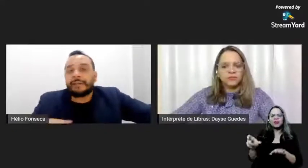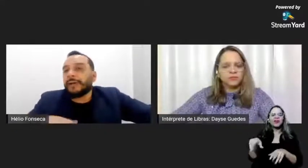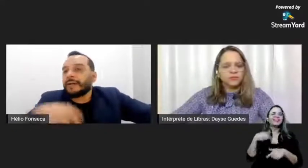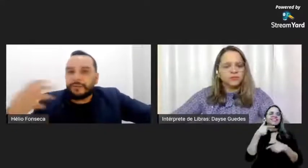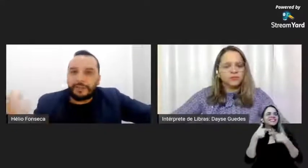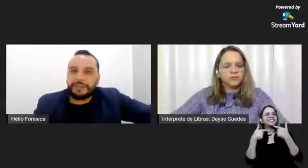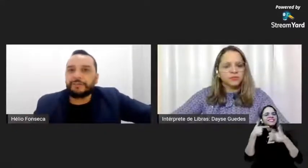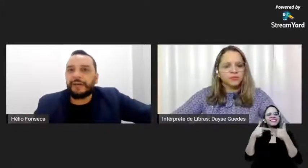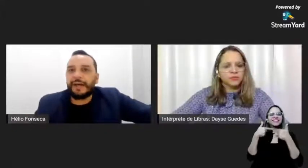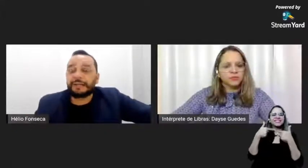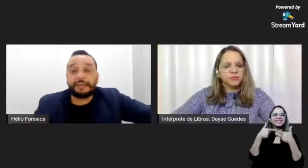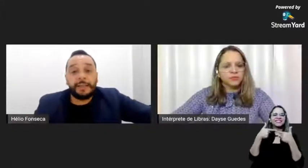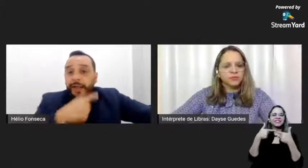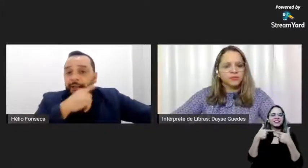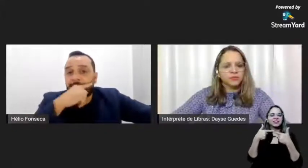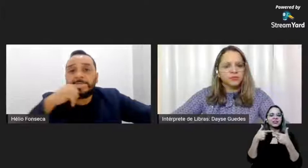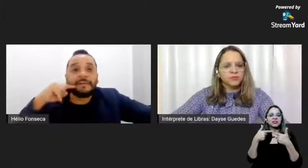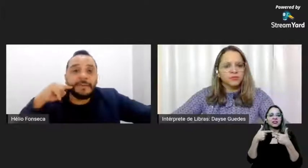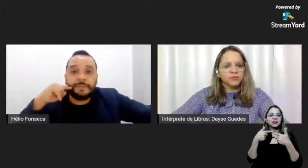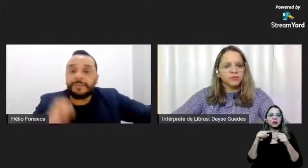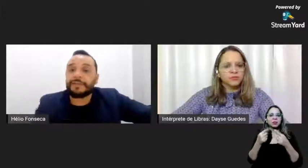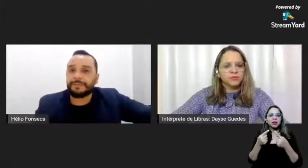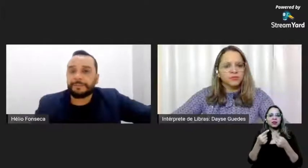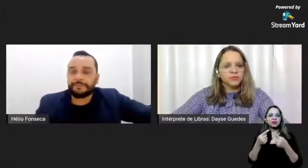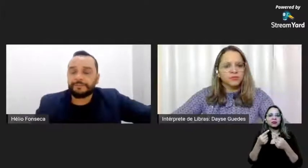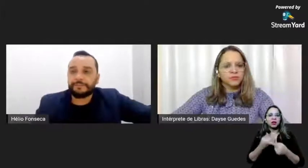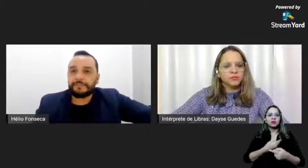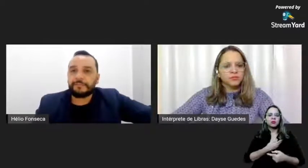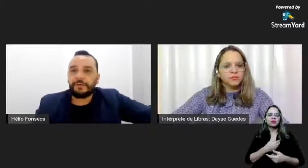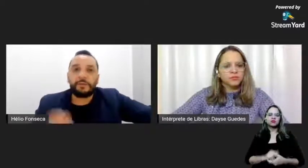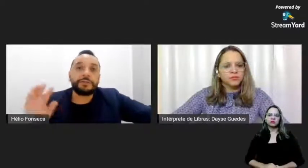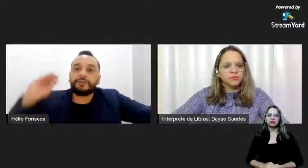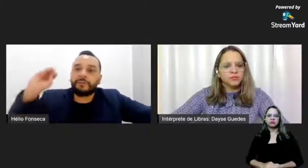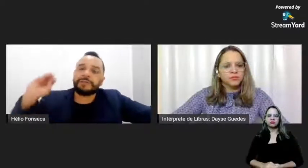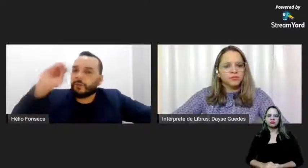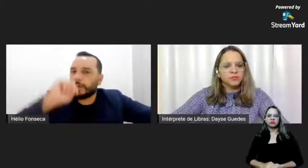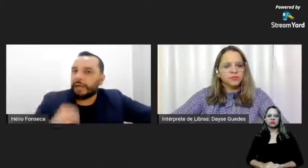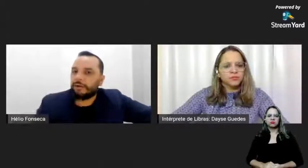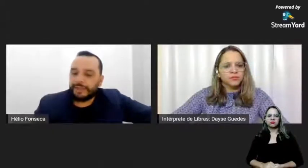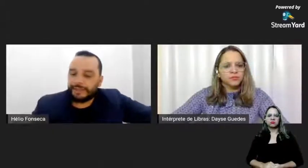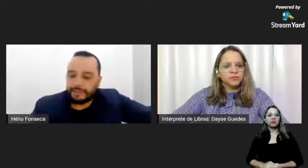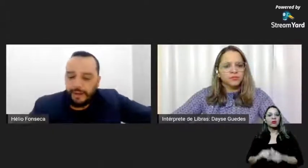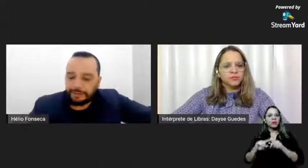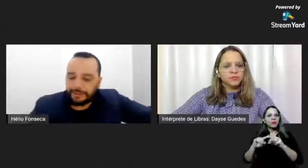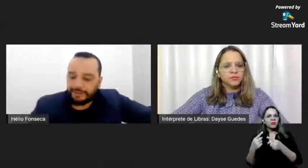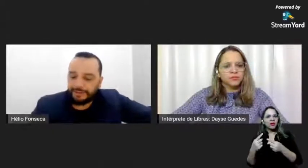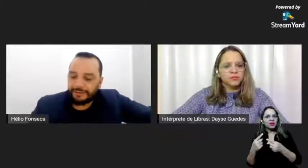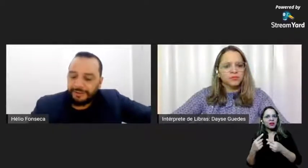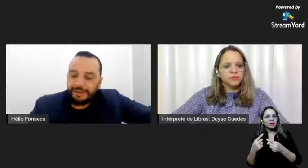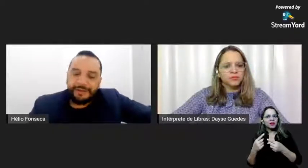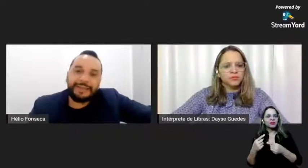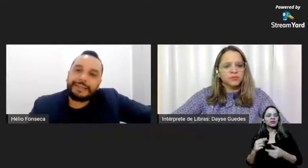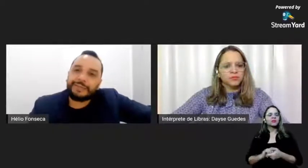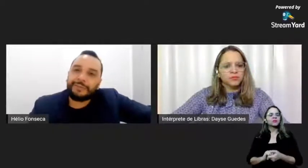estava tendo reações diversas e a cara dele estava sempre a mesma. Quando a gente começou a colocar a comunicação